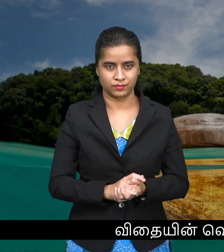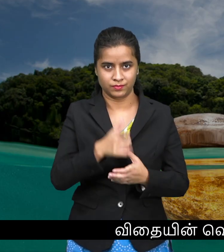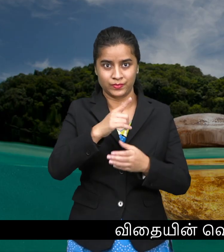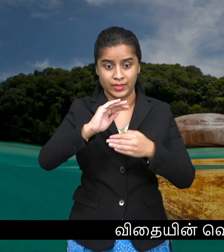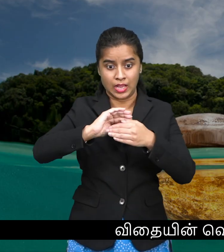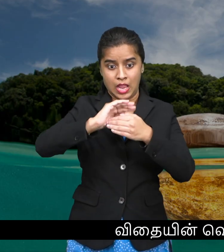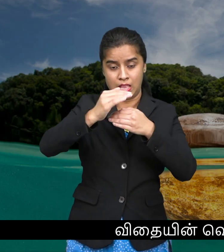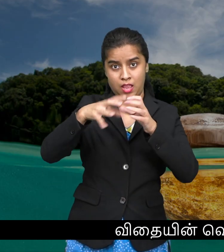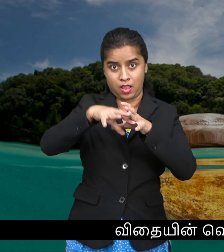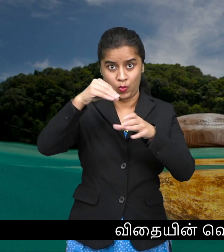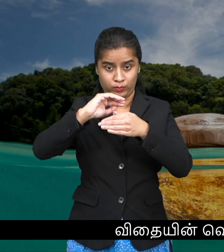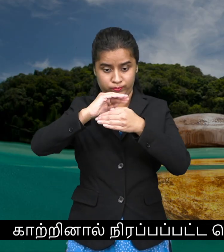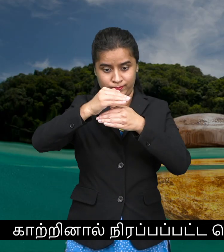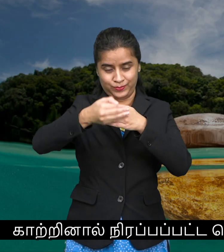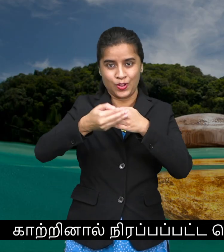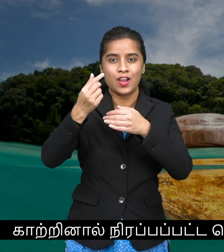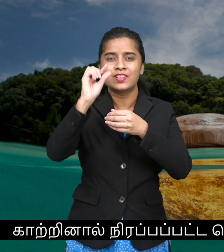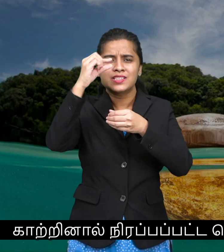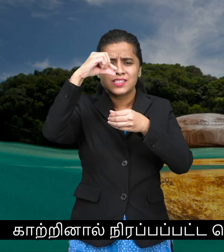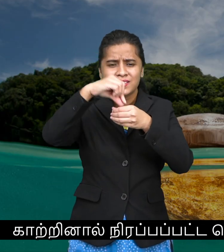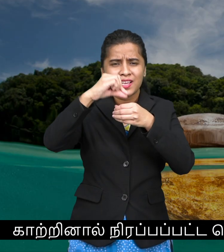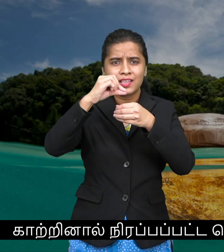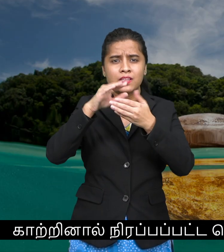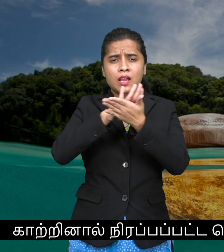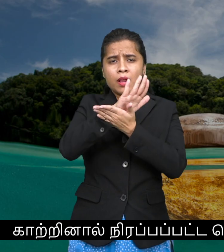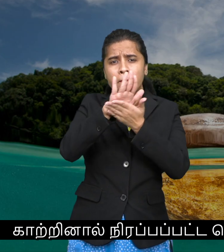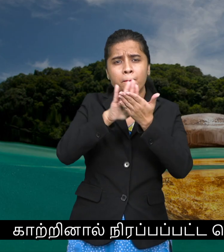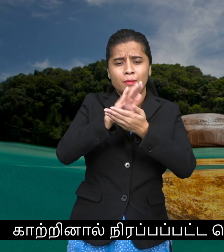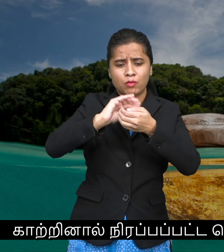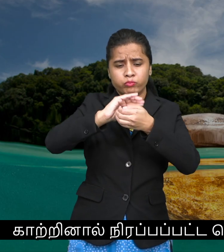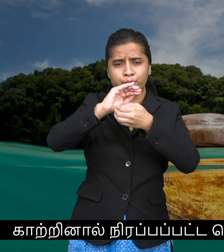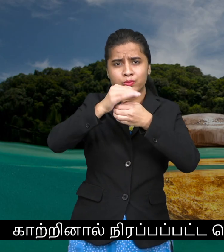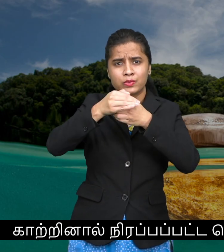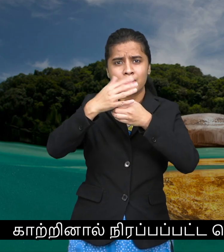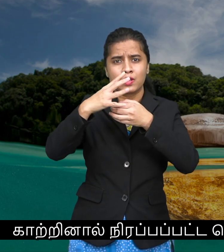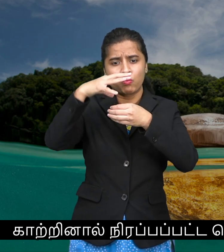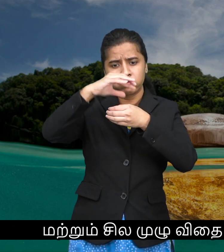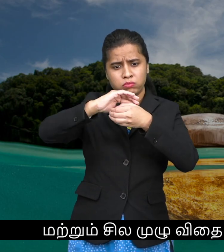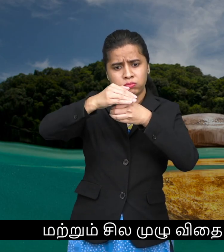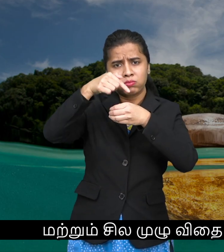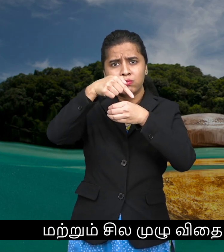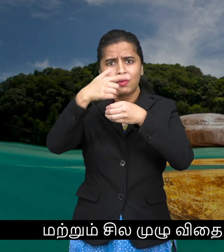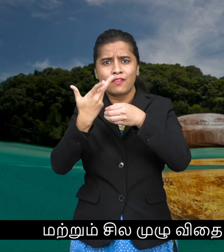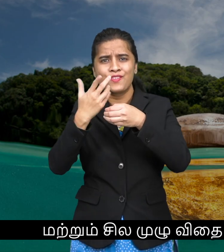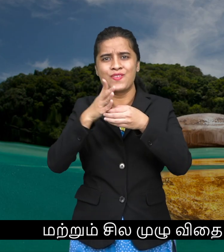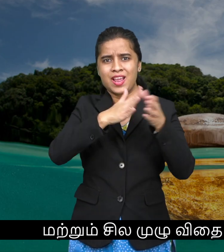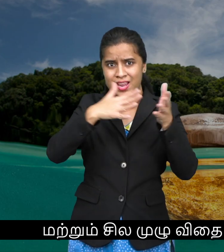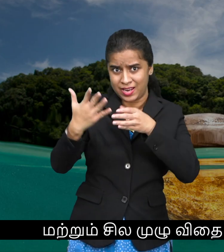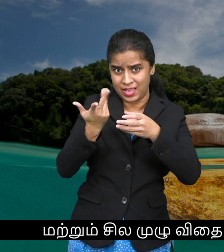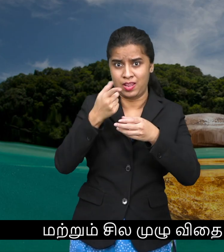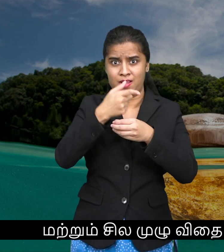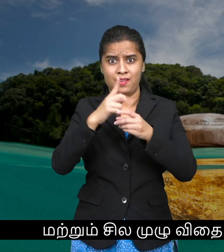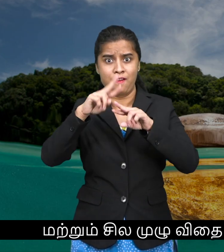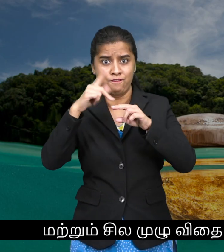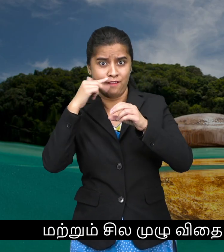விதையின் வெளிப்புற உறையானது காற்றினால் நிரப்பப்பட்ட வெற்று இடங்களை கொண்டுள்ளது மற்றும் சில முழு